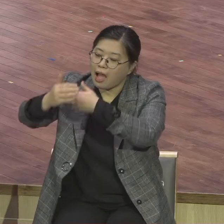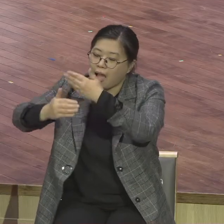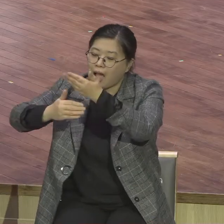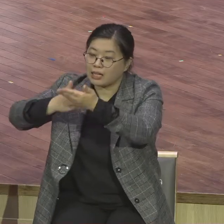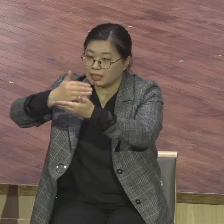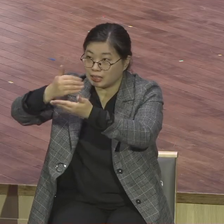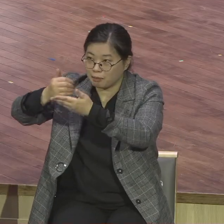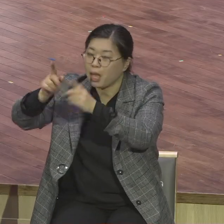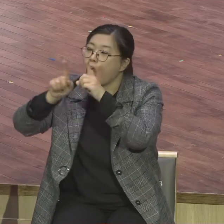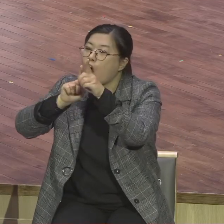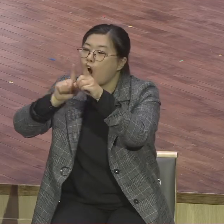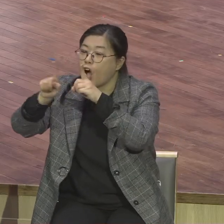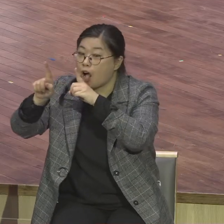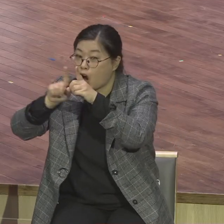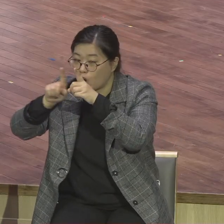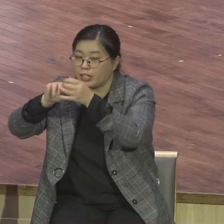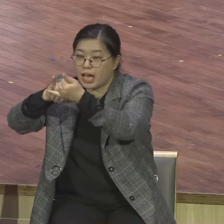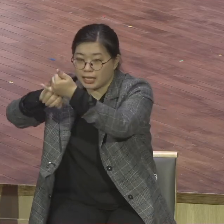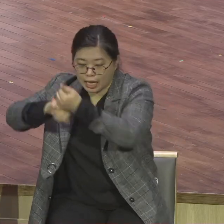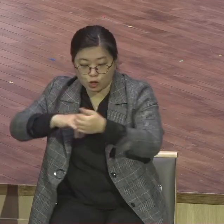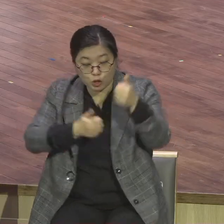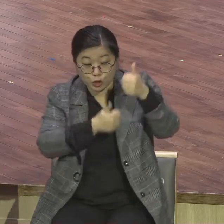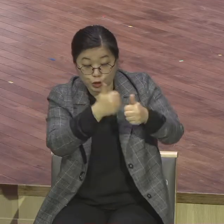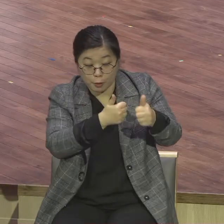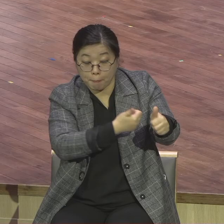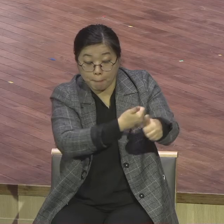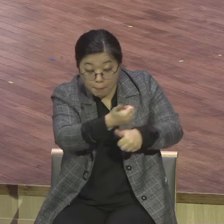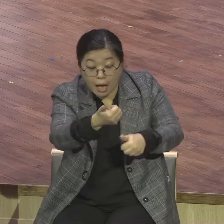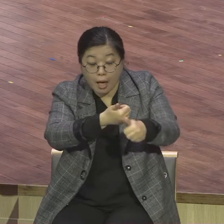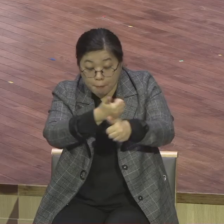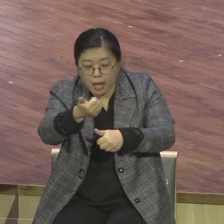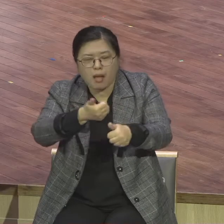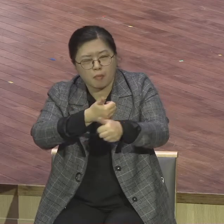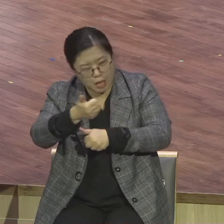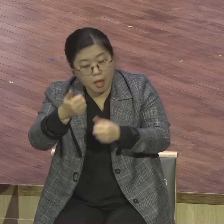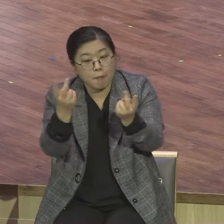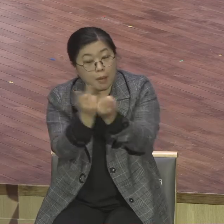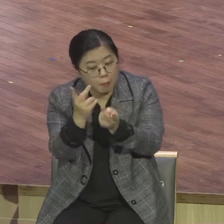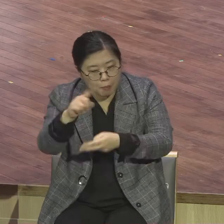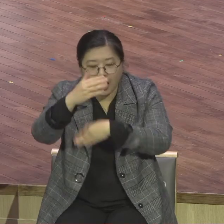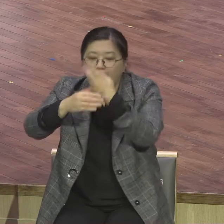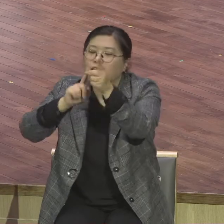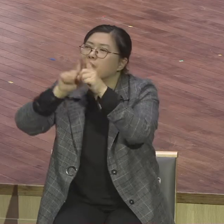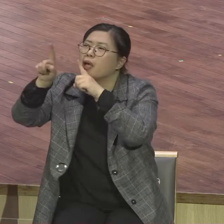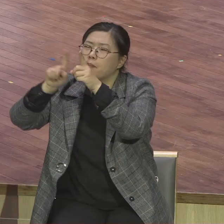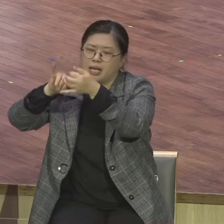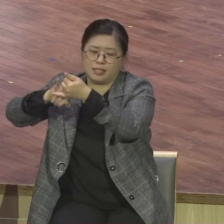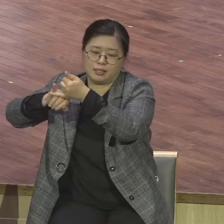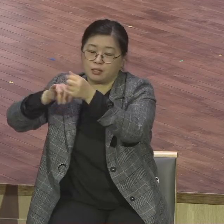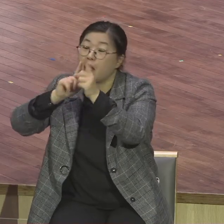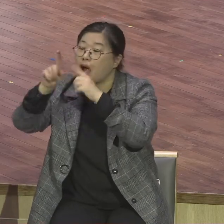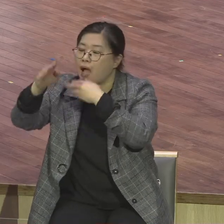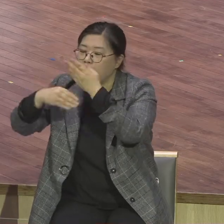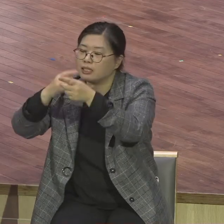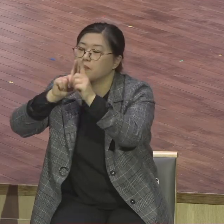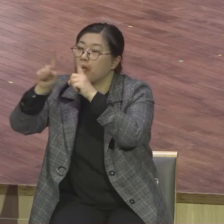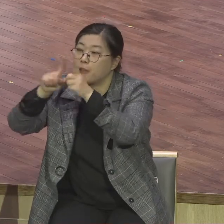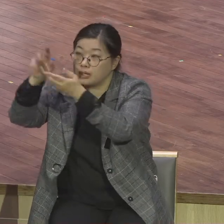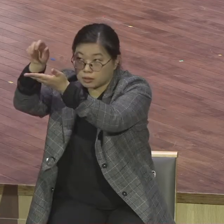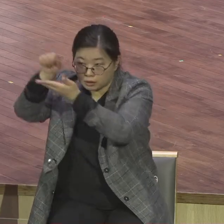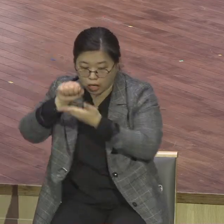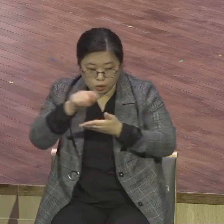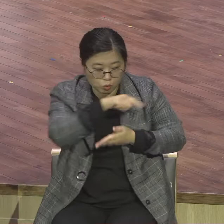무슨 믿음입니까? 말씀입니다. 강단 말씀입니다. 말씀 잡고 통과돼. 그래서 야고보는 믿음의 시련이